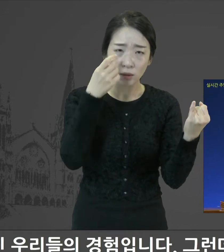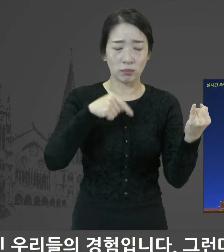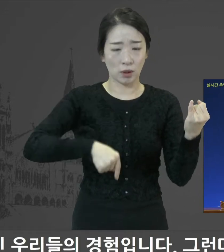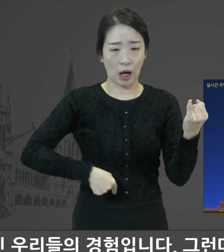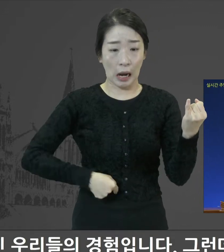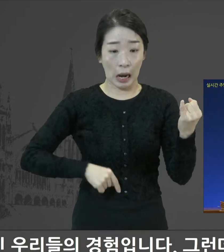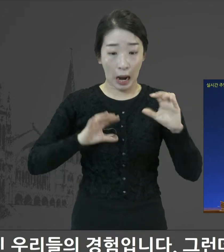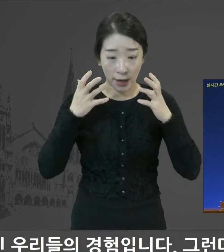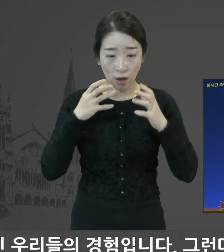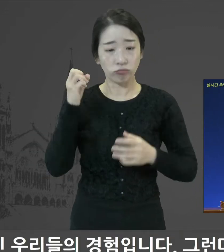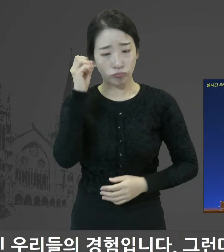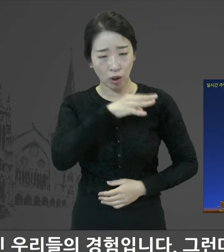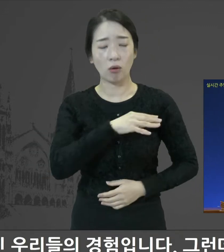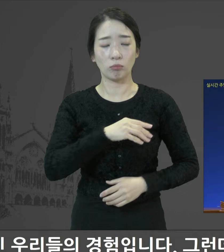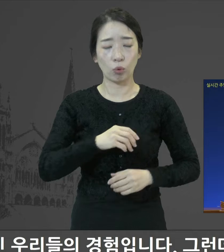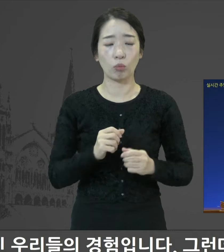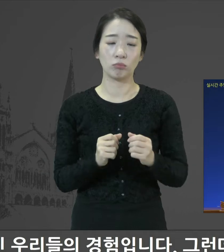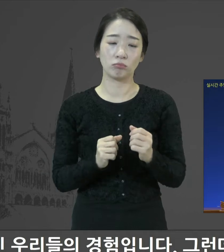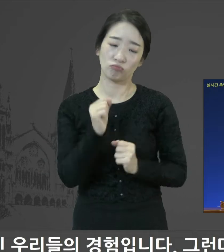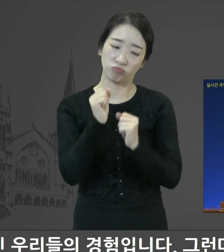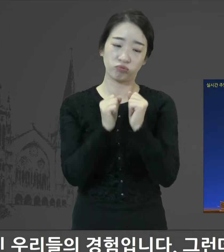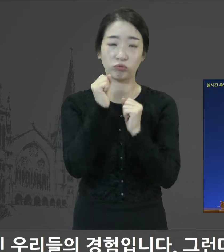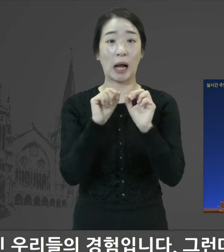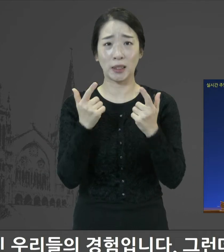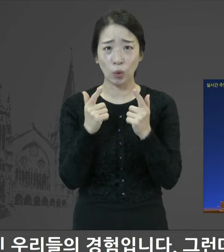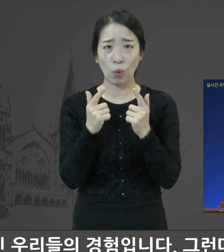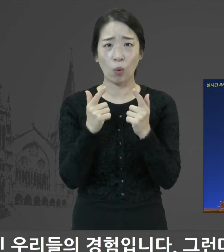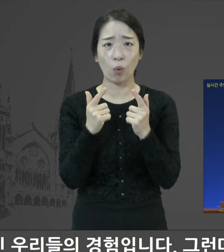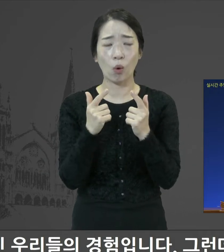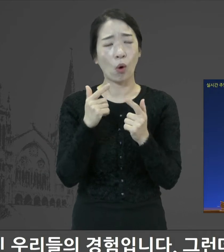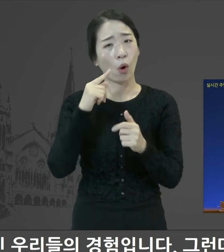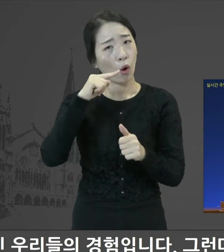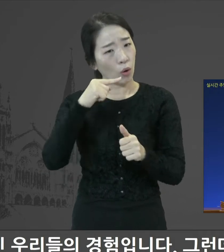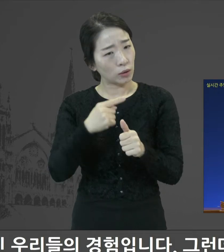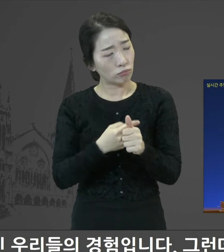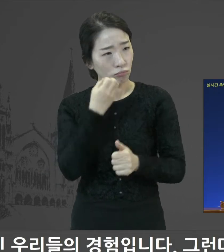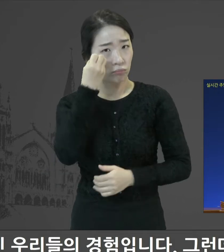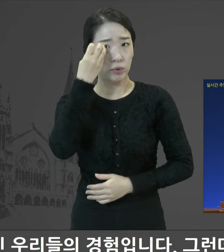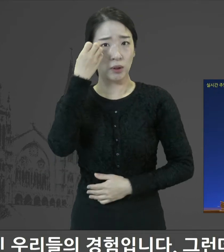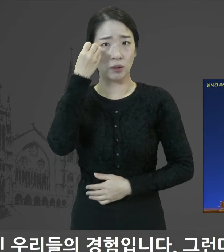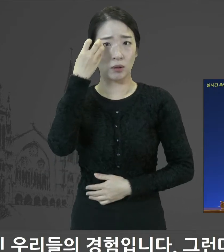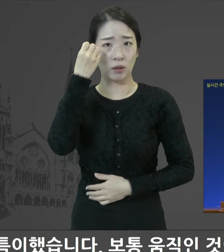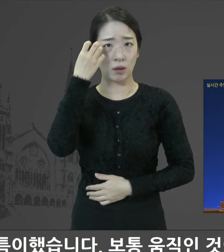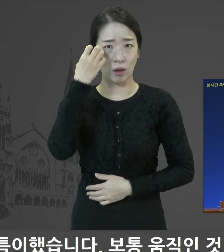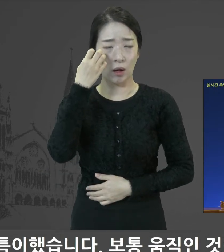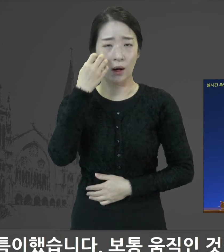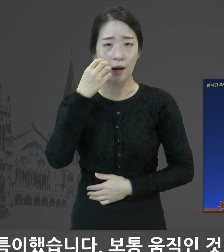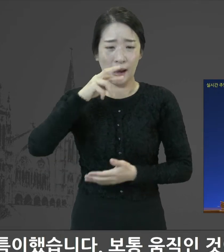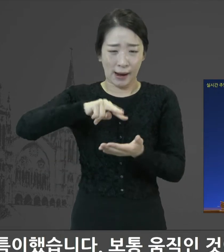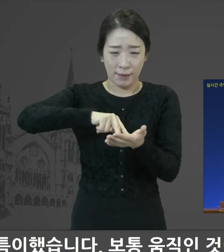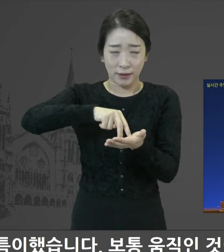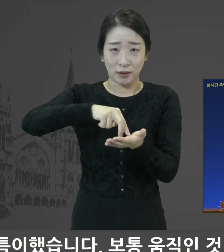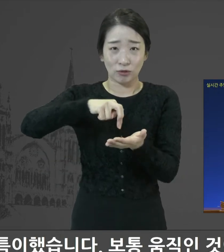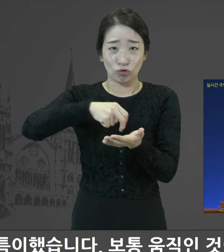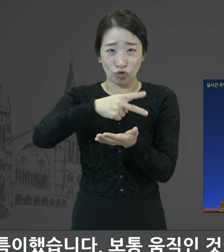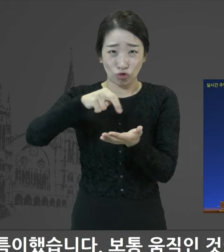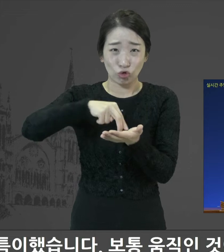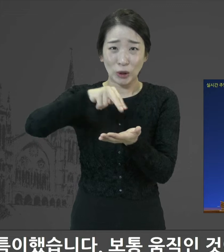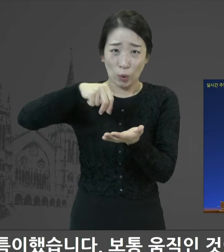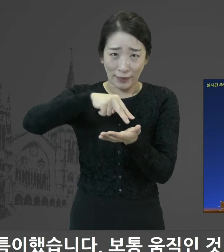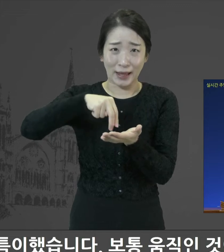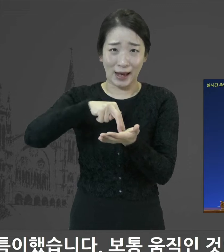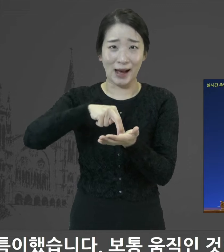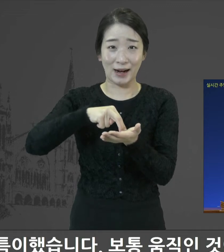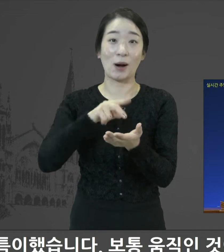움직인 게 아니고요. 이게 우연이 아니라는 사실을 발견한 겁니다. 그 표현이 뛰놀았다 이렇게 표현하고 있습니다. 뛰놀았다 두